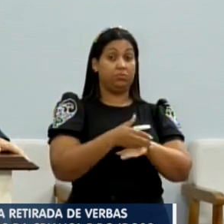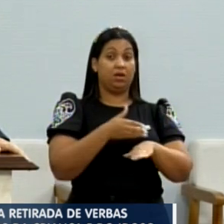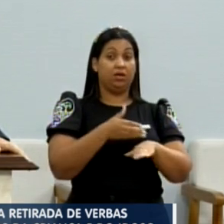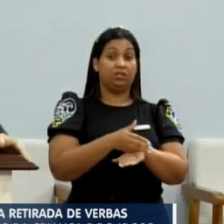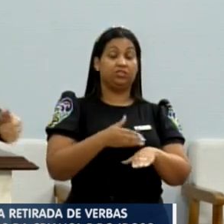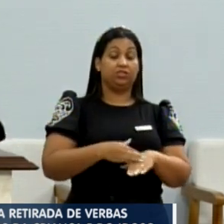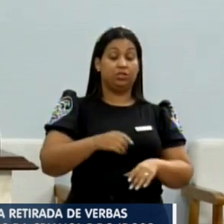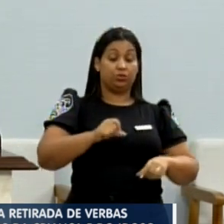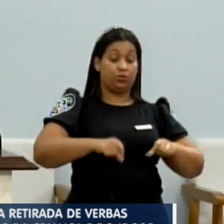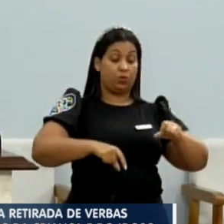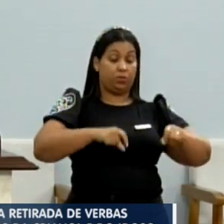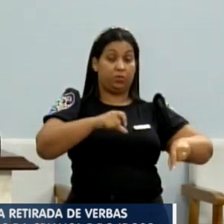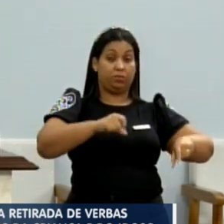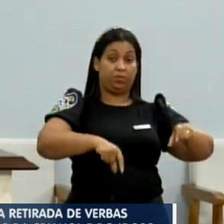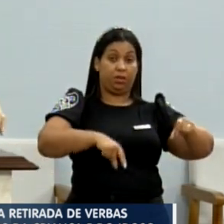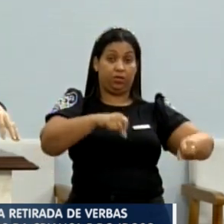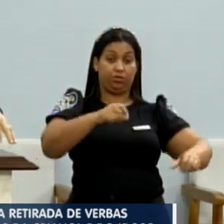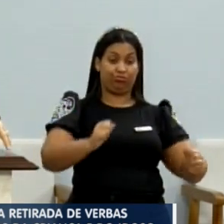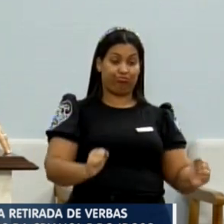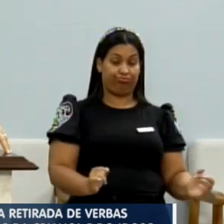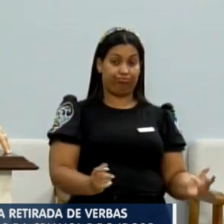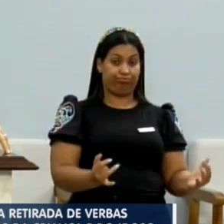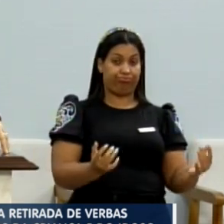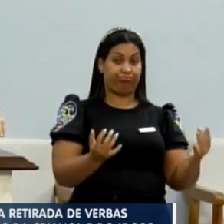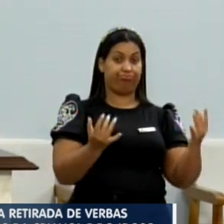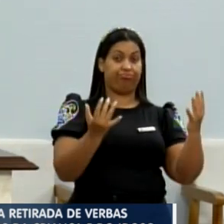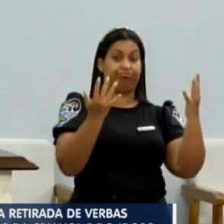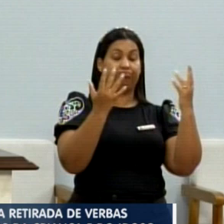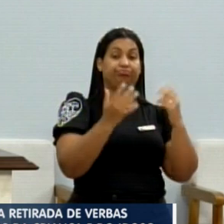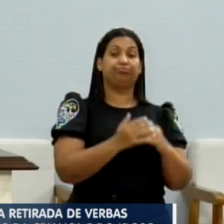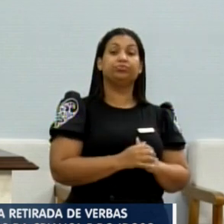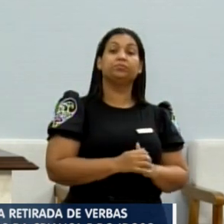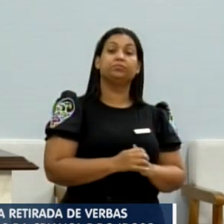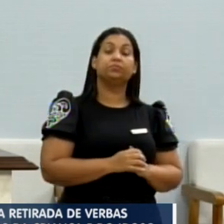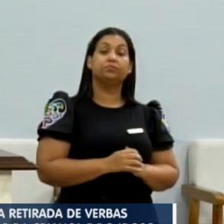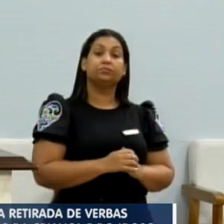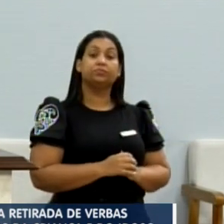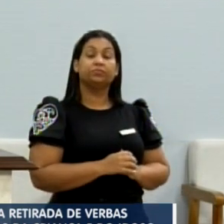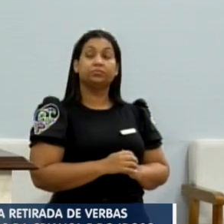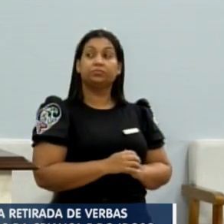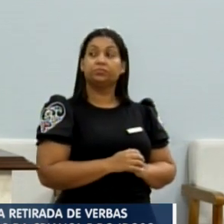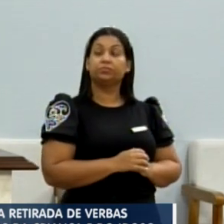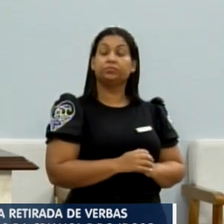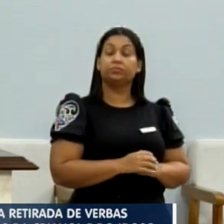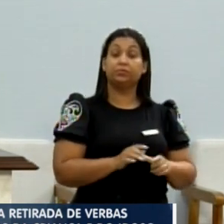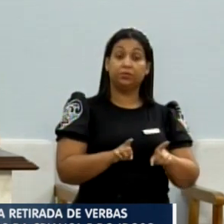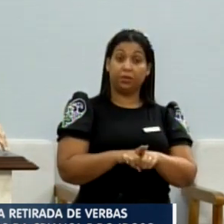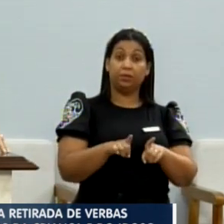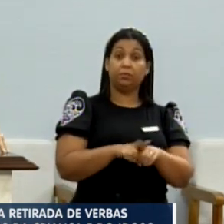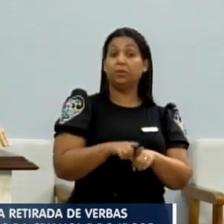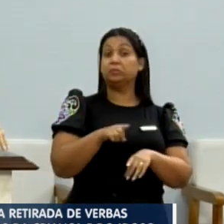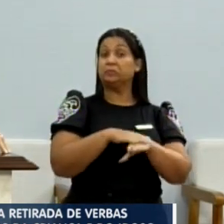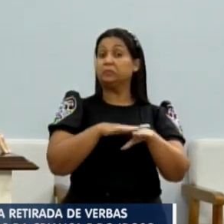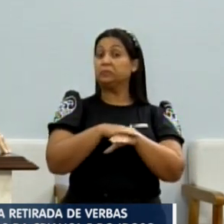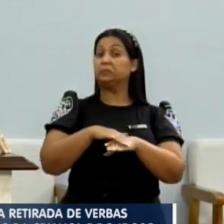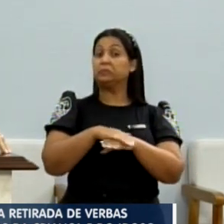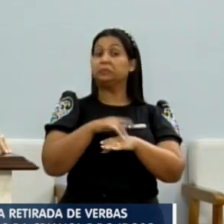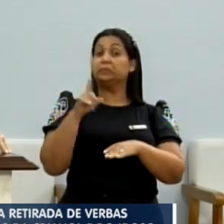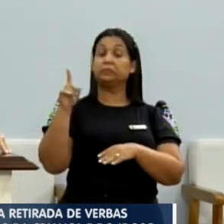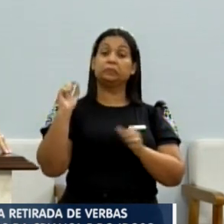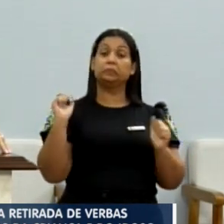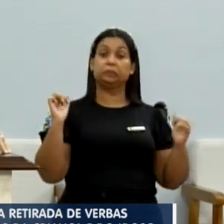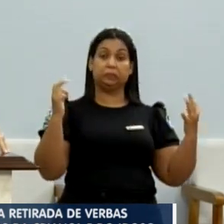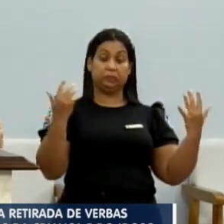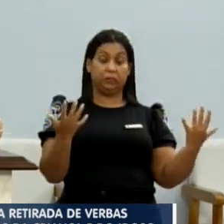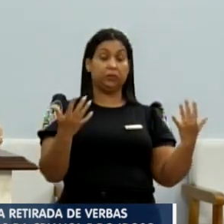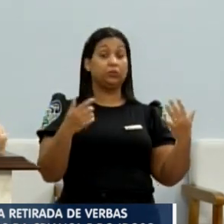drásticas né Eu disse da fúria arrecadatória da prefeitura mas falei da minha ligação com o meio ambiente e no domingo estive com o